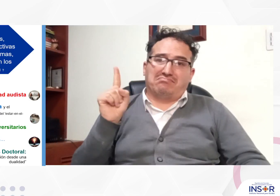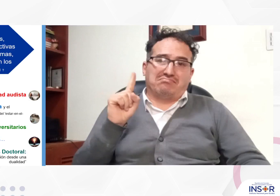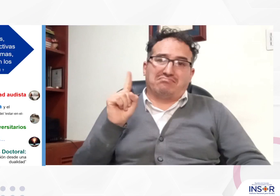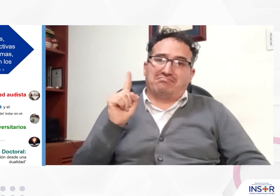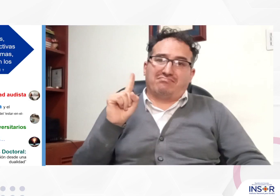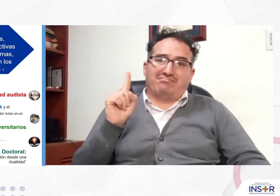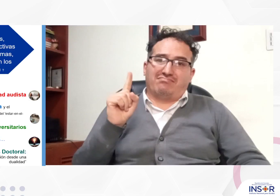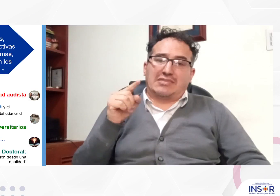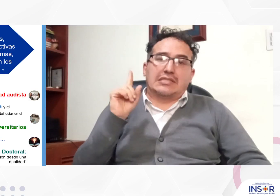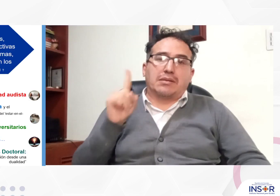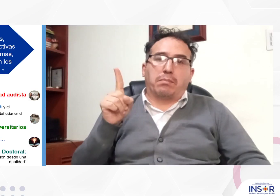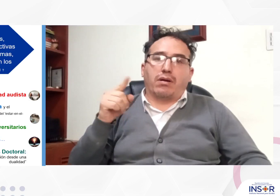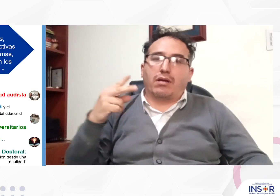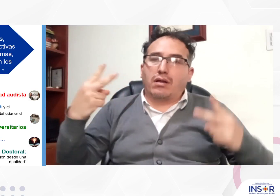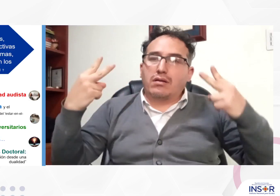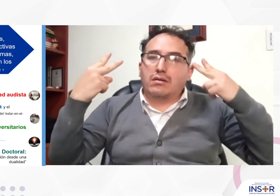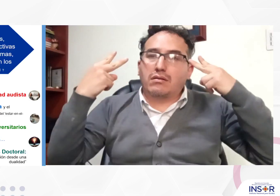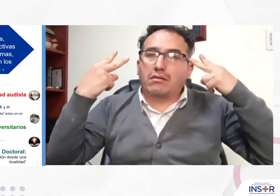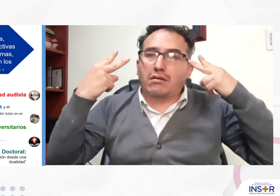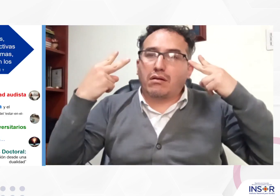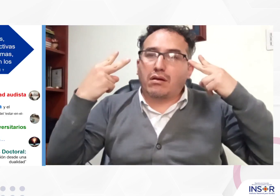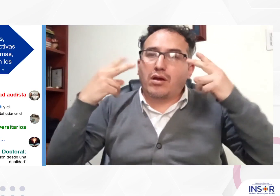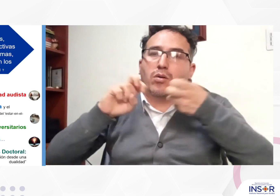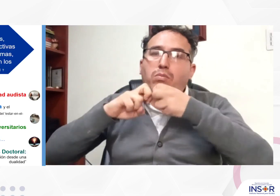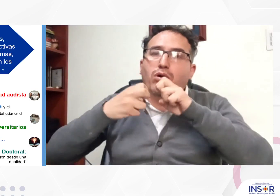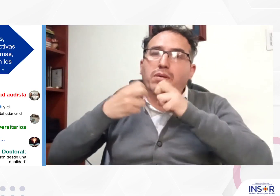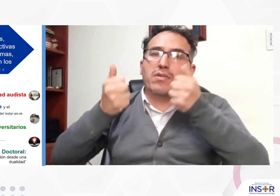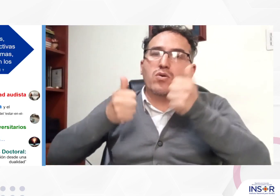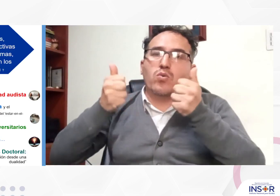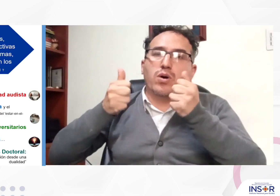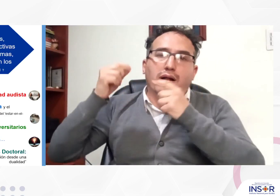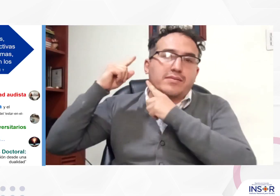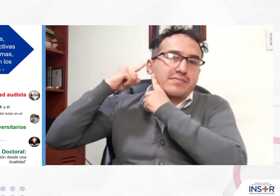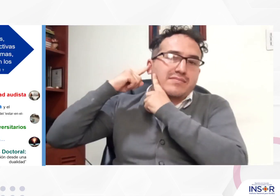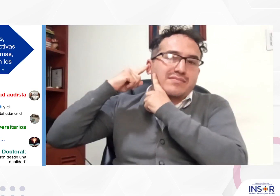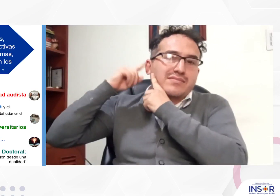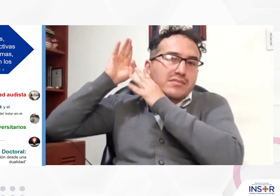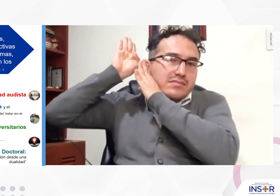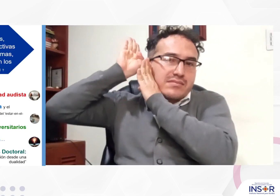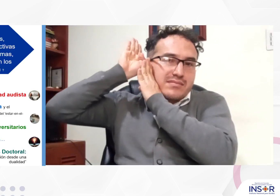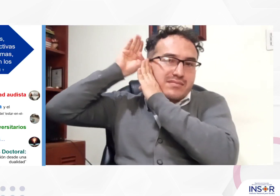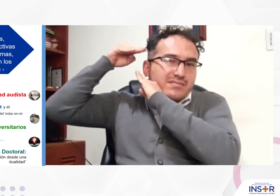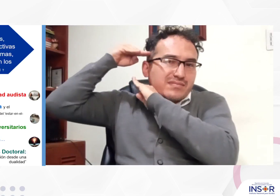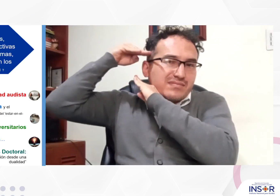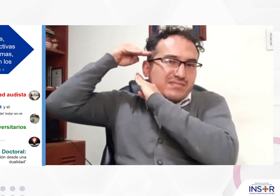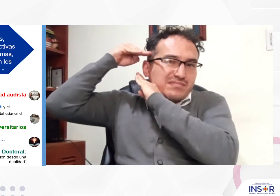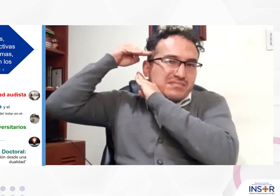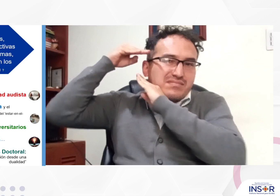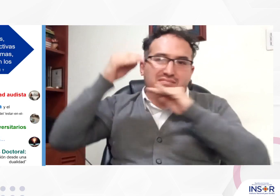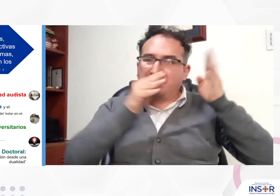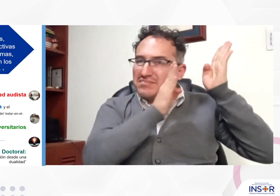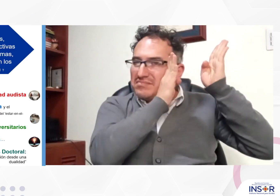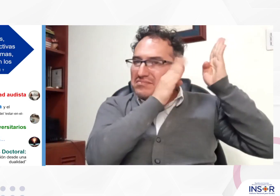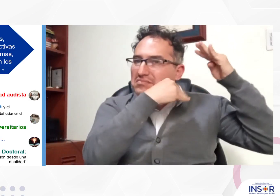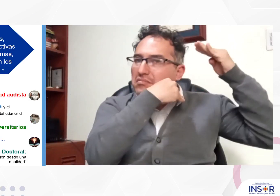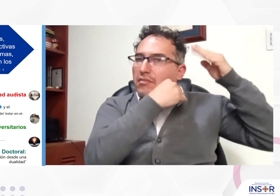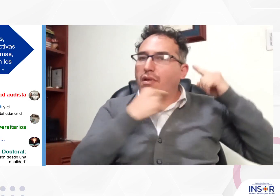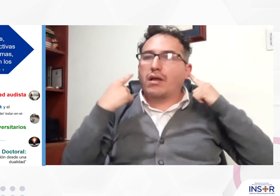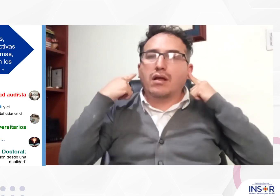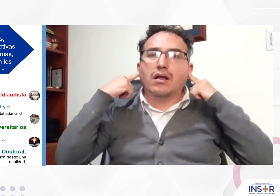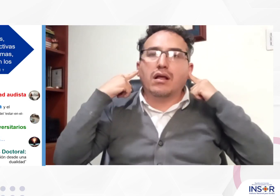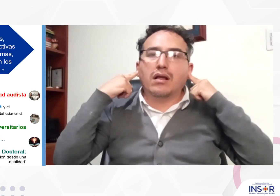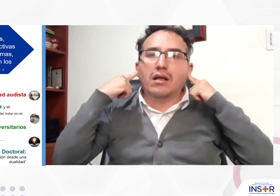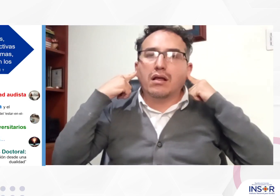esa ventaja social que no existe de manera concreta, dado a que pues siempre se ve sobre la